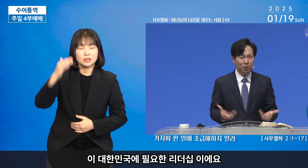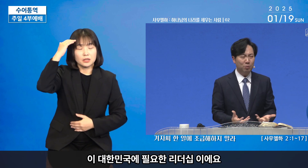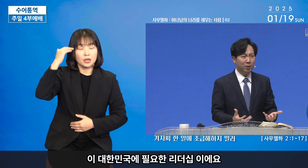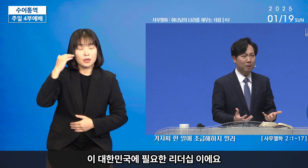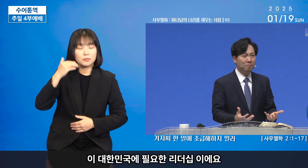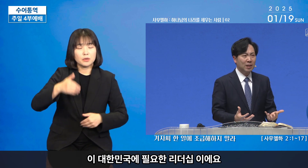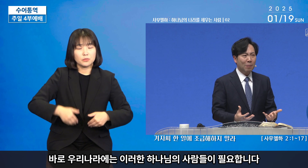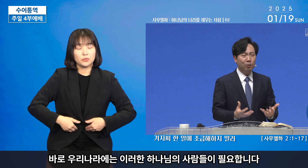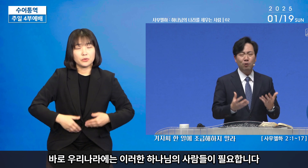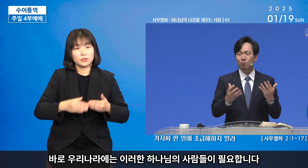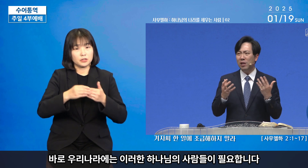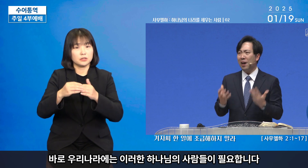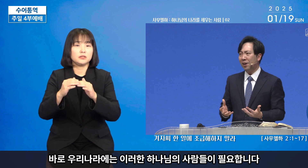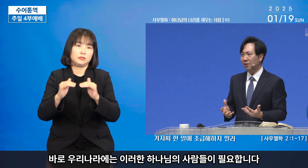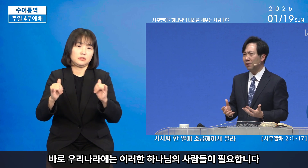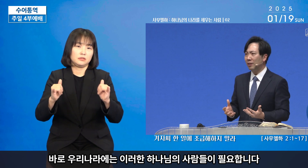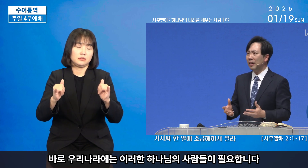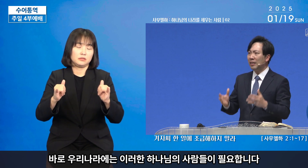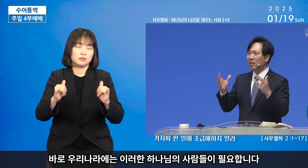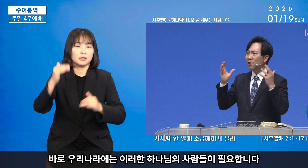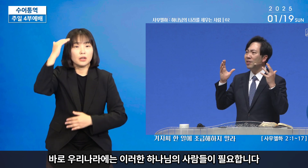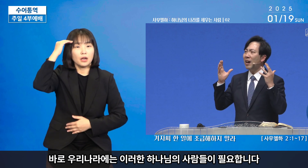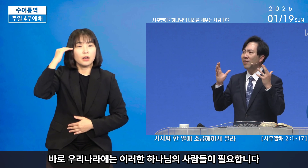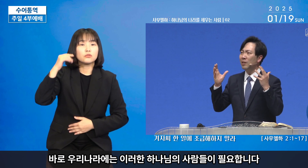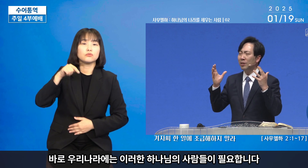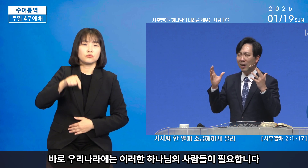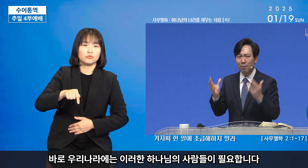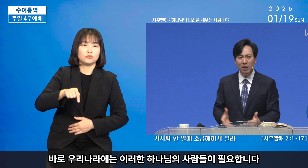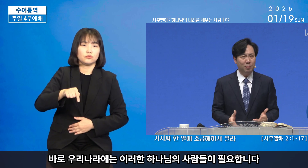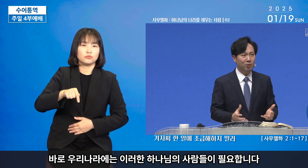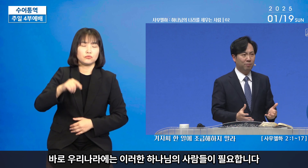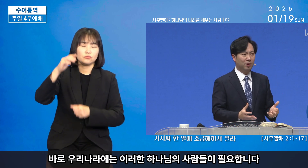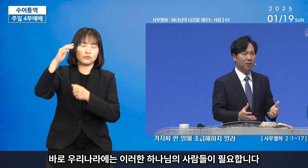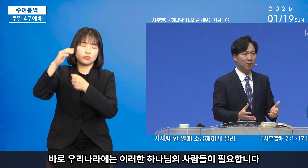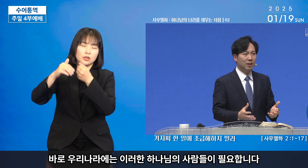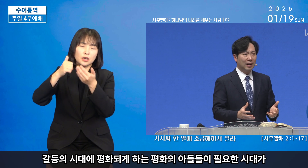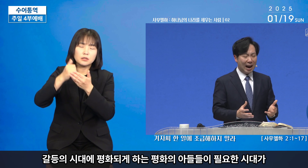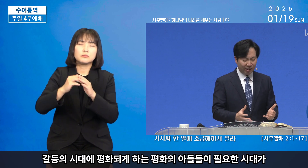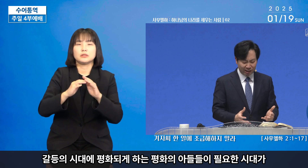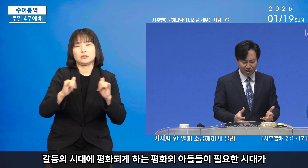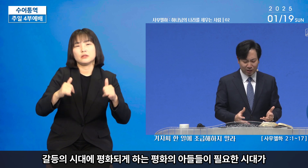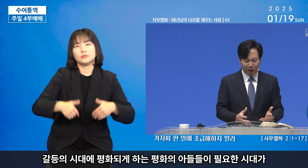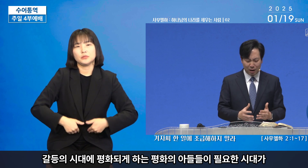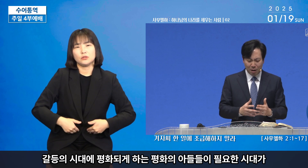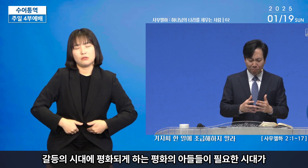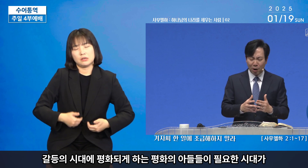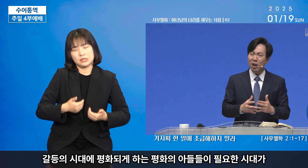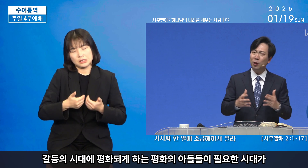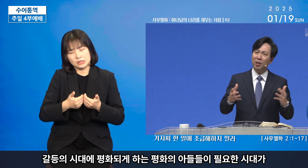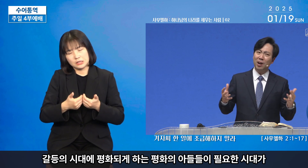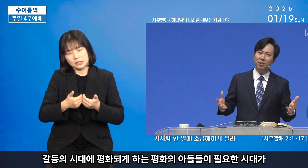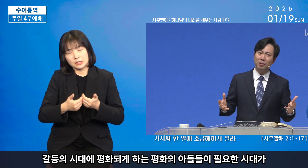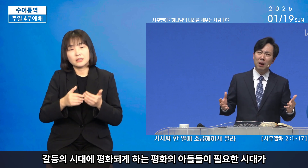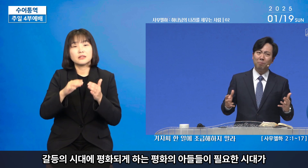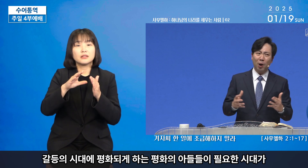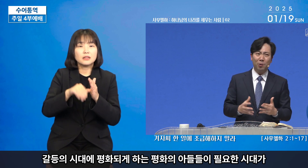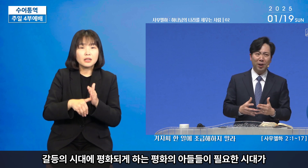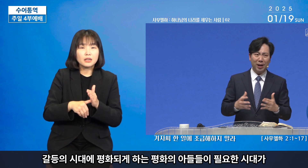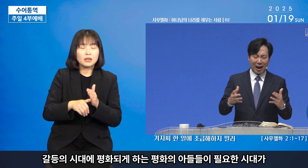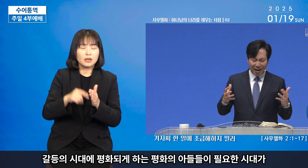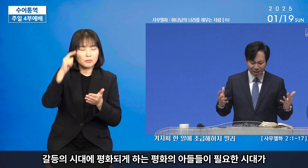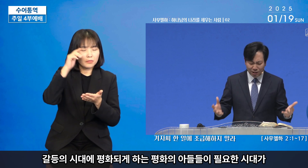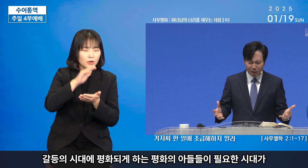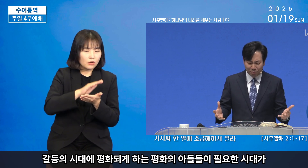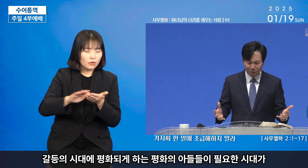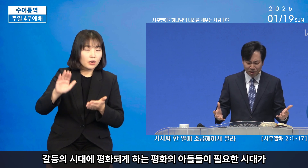필요한 리더십이에요. 바로 우리나라에는 이러한 하나님의 사람들이 필요합니다. 갈등의 시대에 평화되게 하는